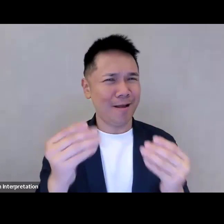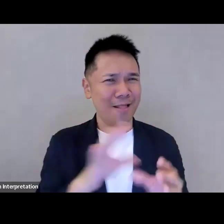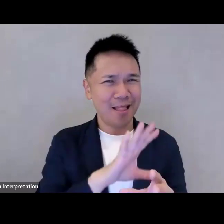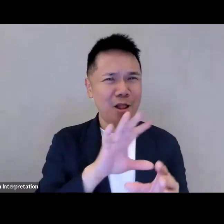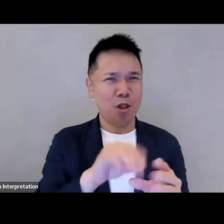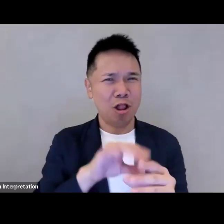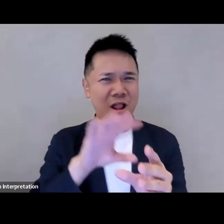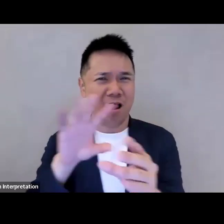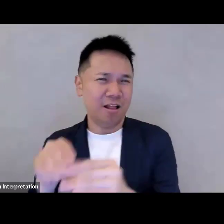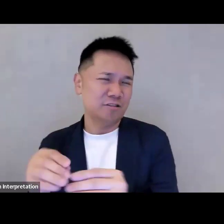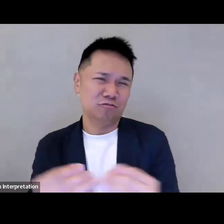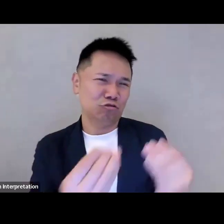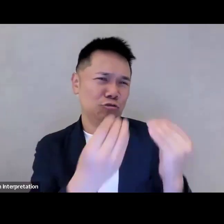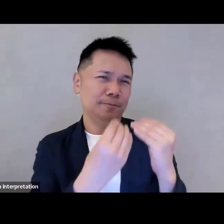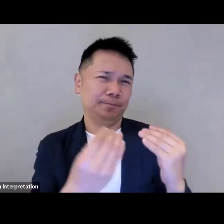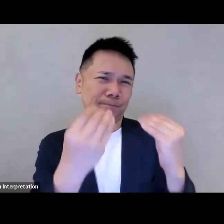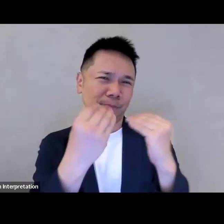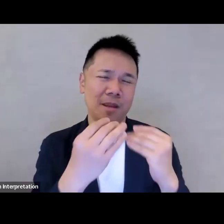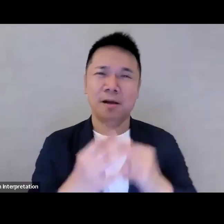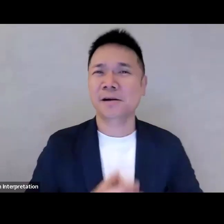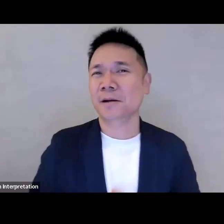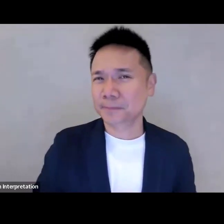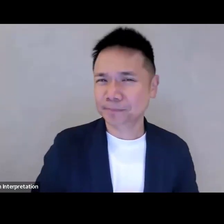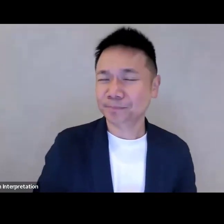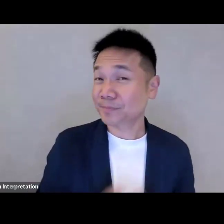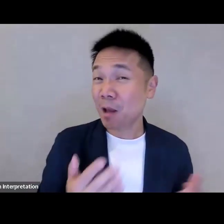他呢，来去